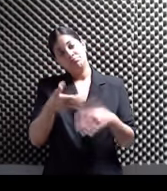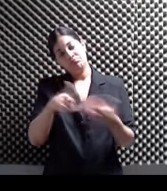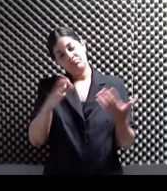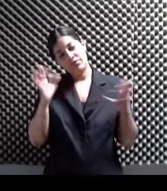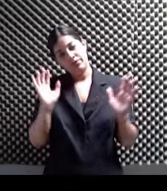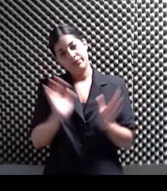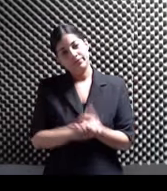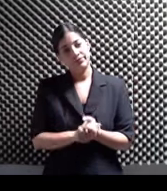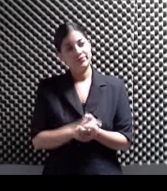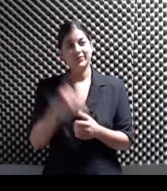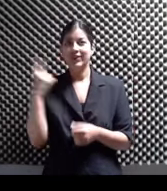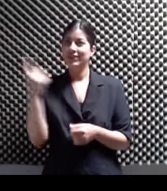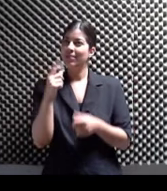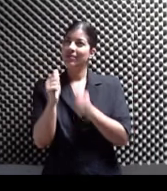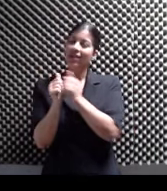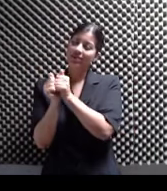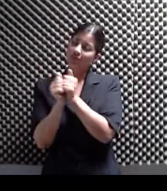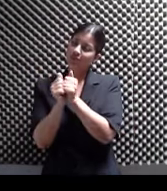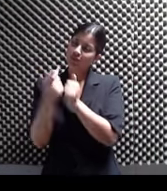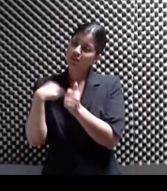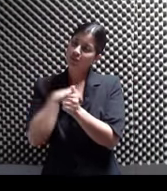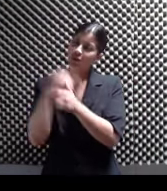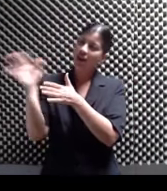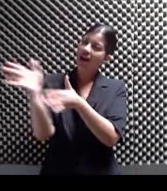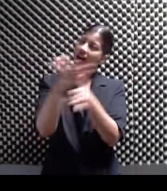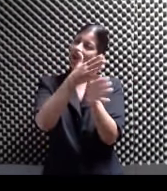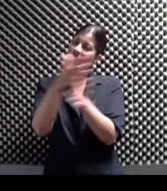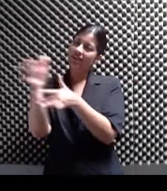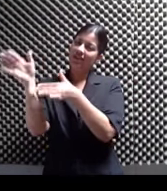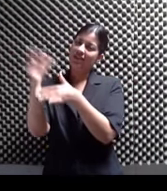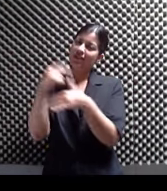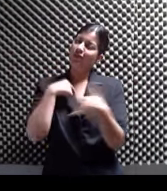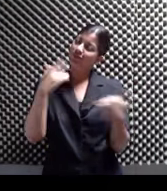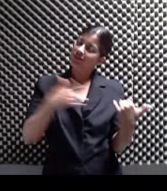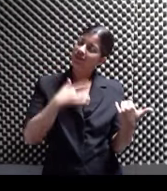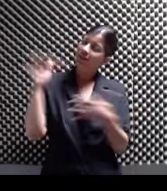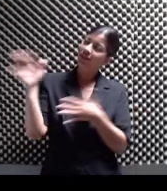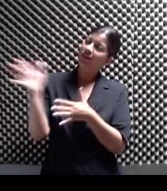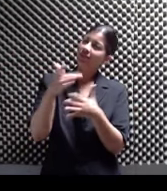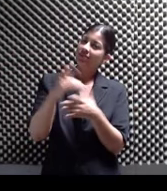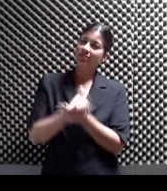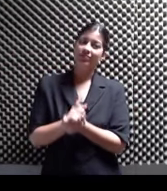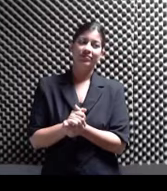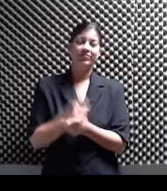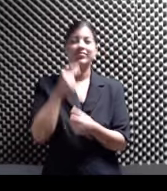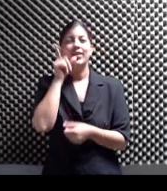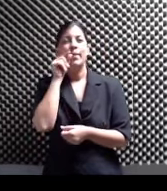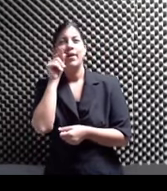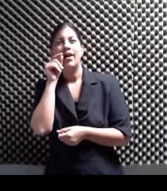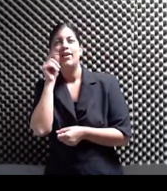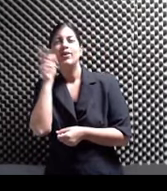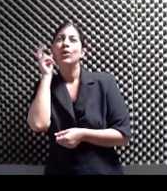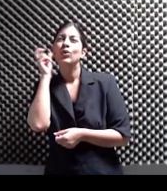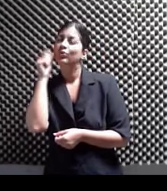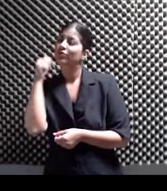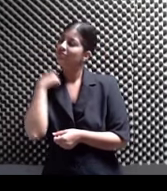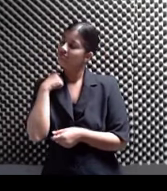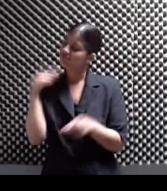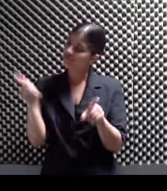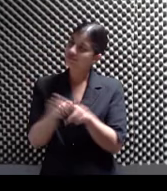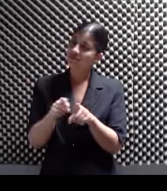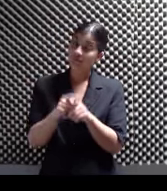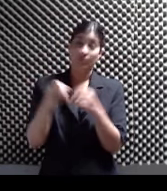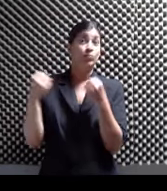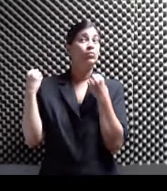allí, en cada zumbido, en cada airecito que pasa, en cada trinar del pájaro bobo que se encuentra, o de